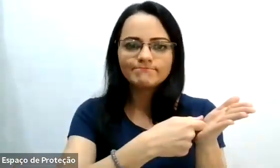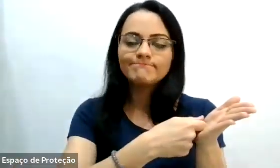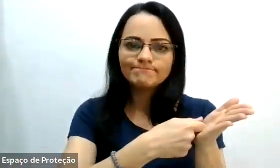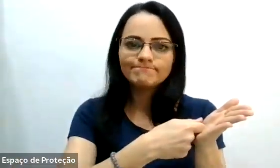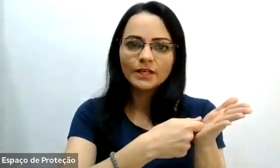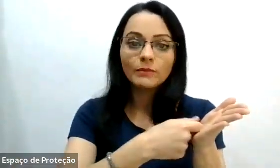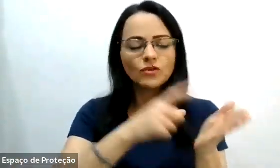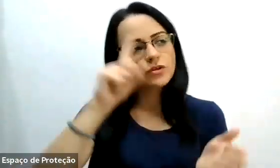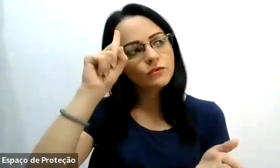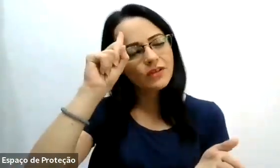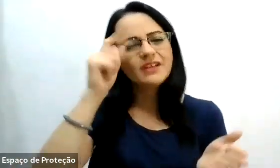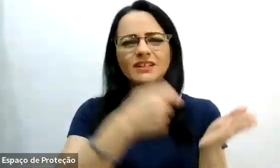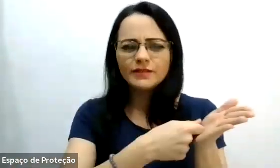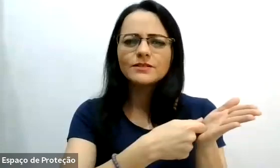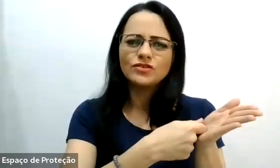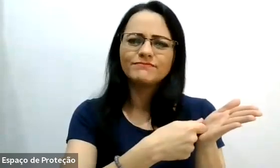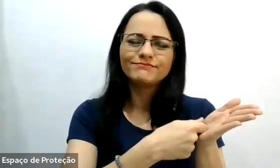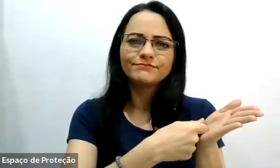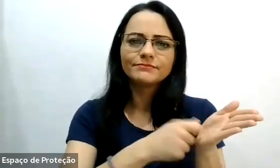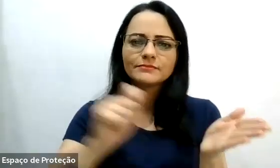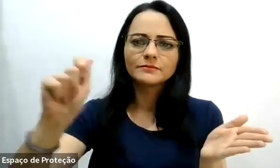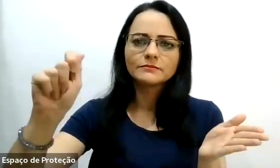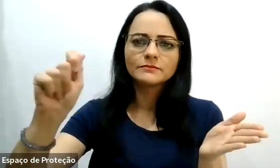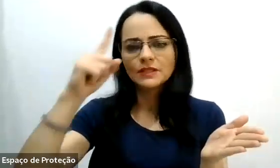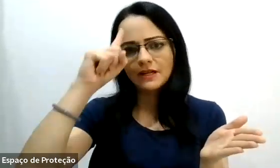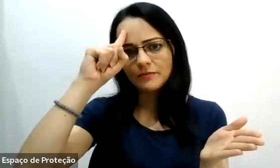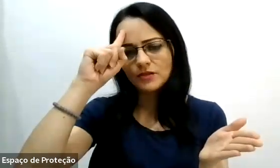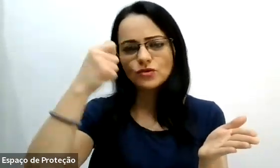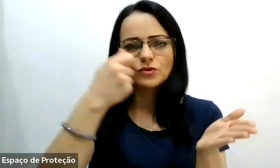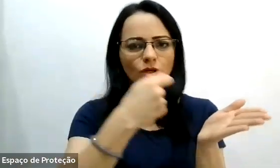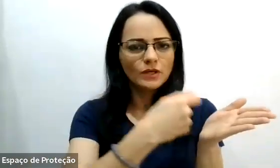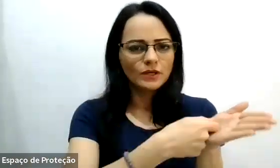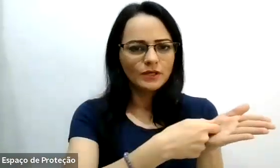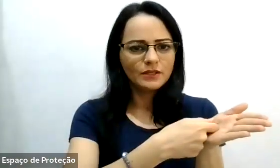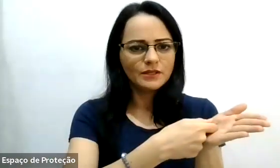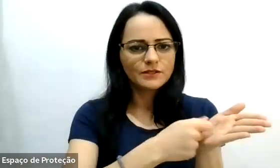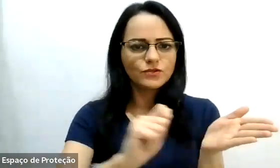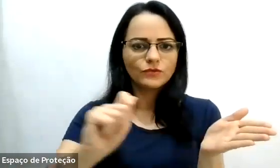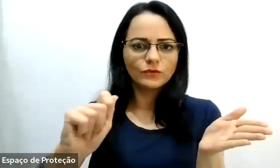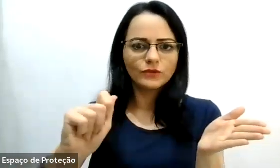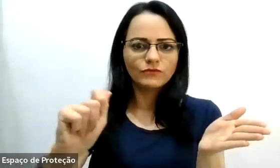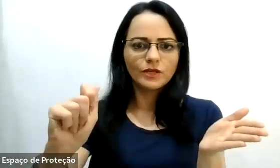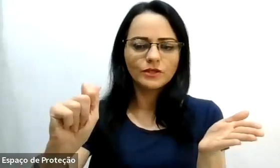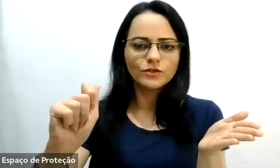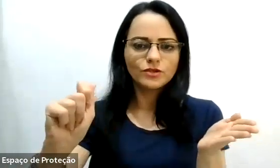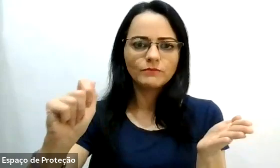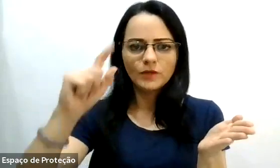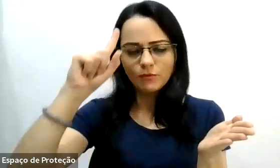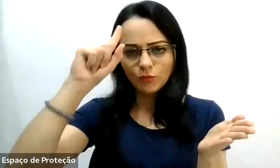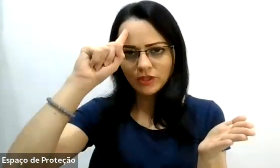realmente eu decidi. Tá? Pensou e decidiu. Quando vira decidir, muda